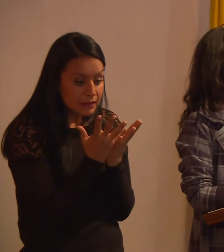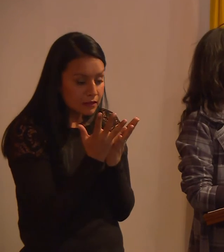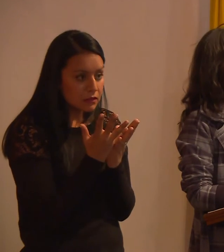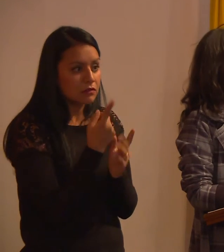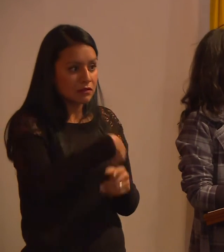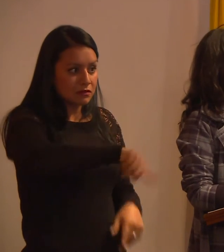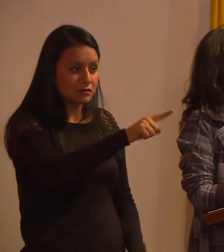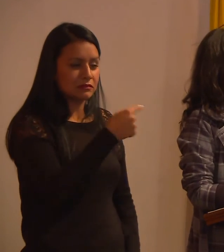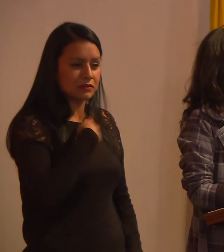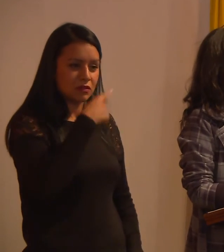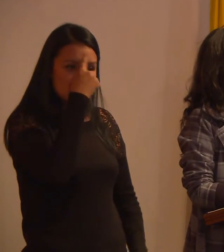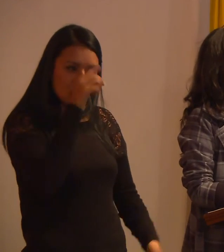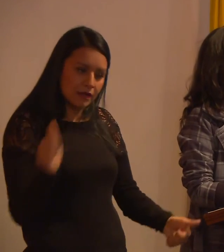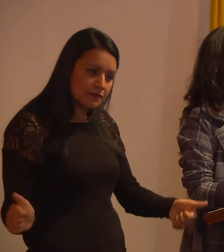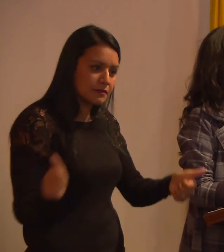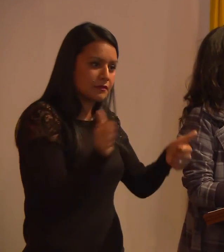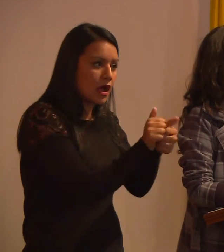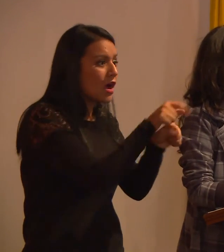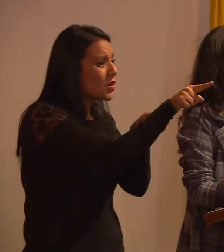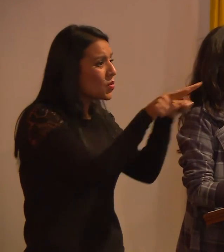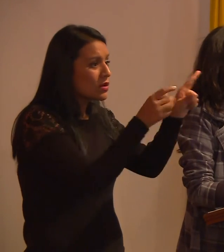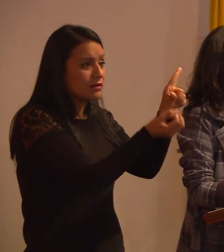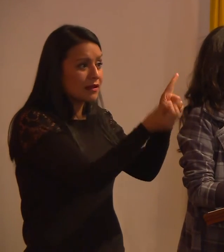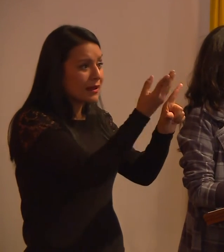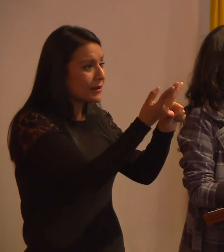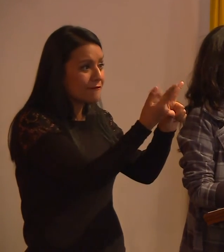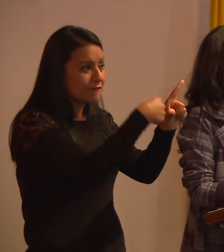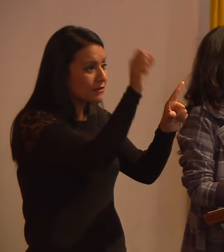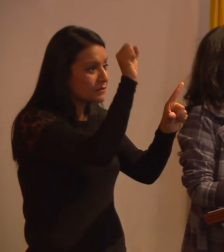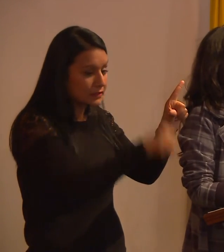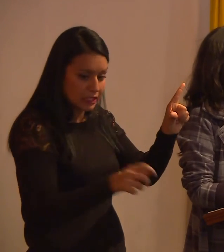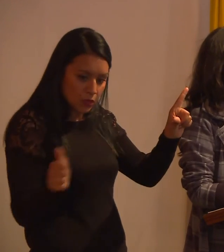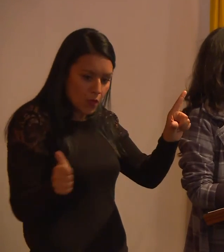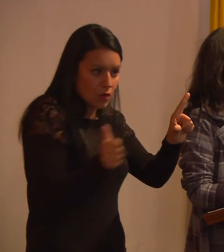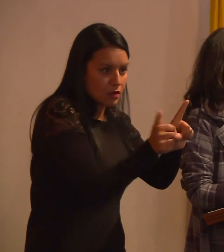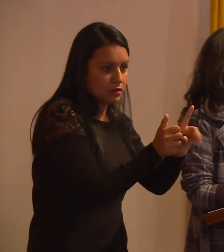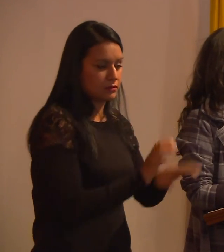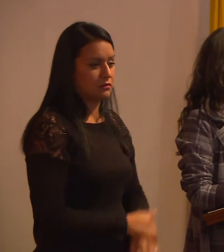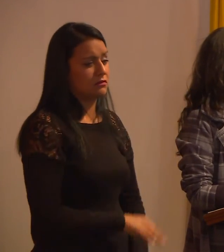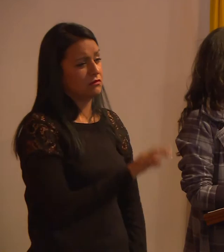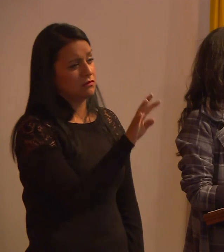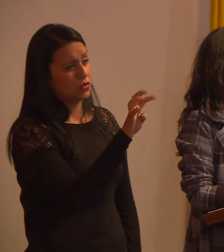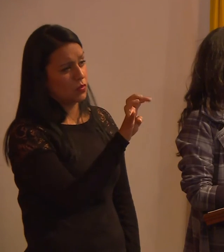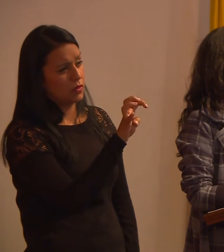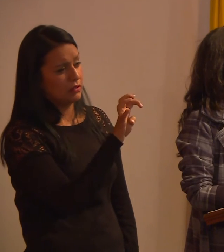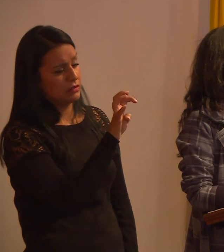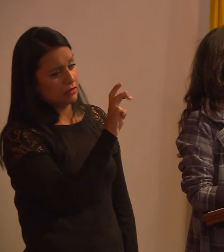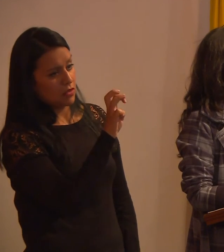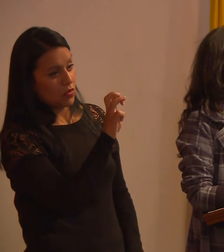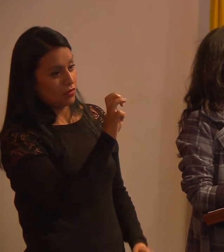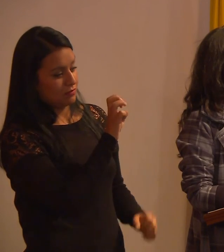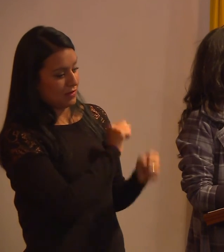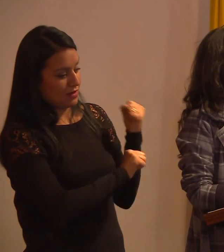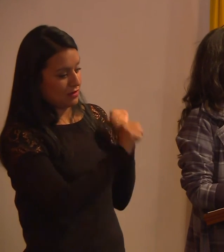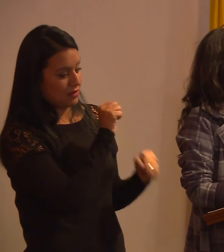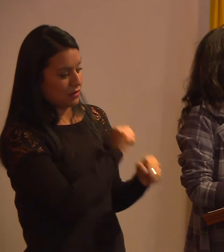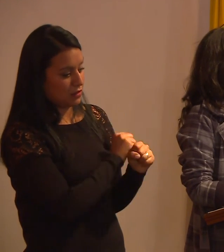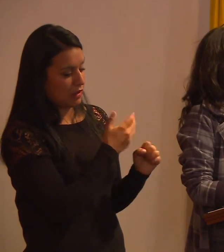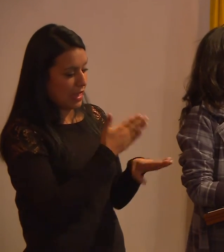hacer ese acompañamiento con los colegas de esos otros programas. En el 98, cuando se pensó la acreditación